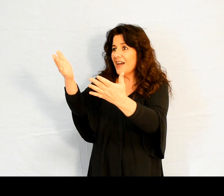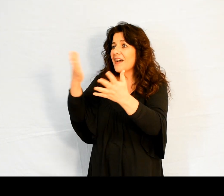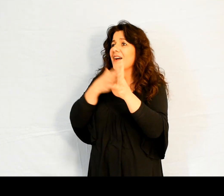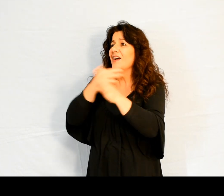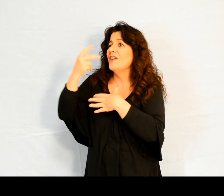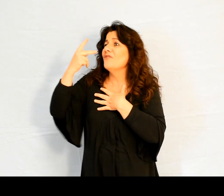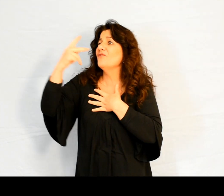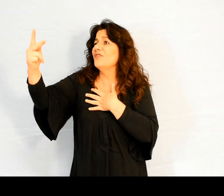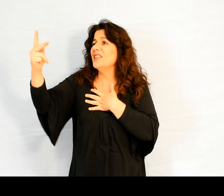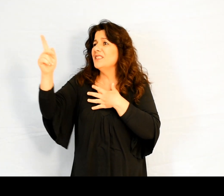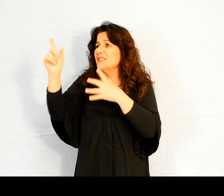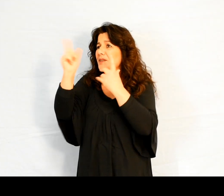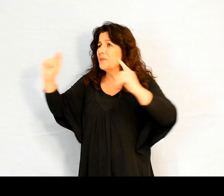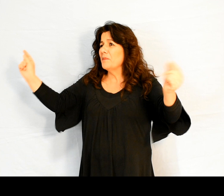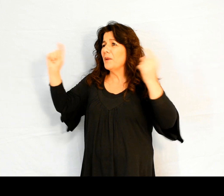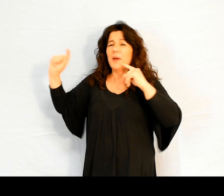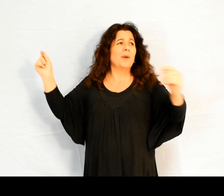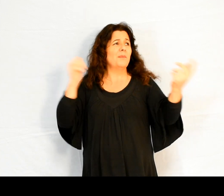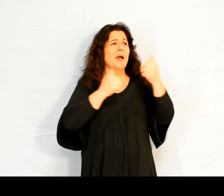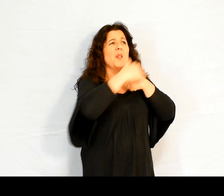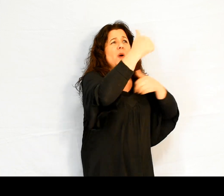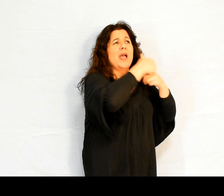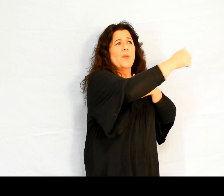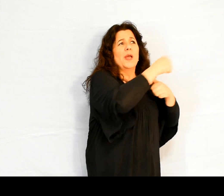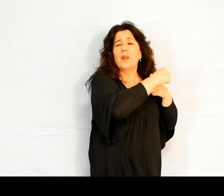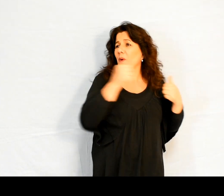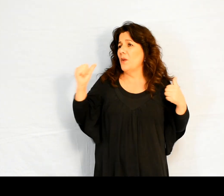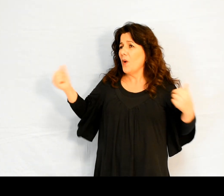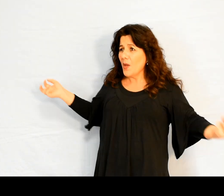loin et tes filles sont portées sur la hanche.